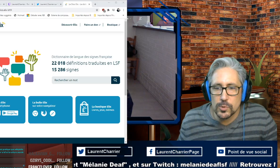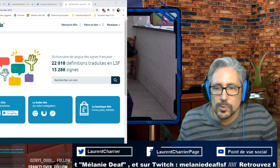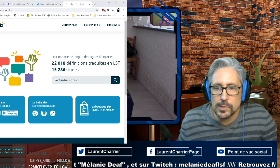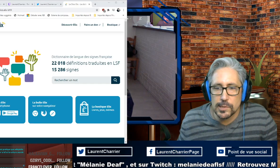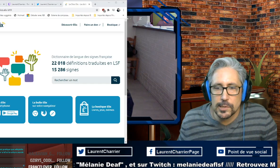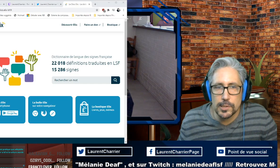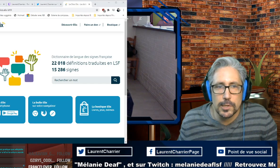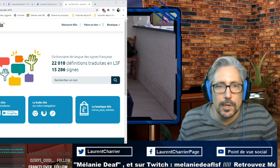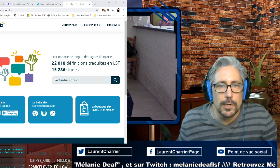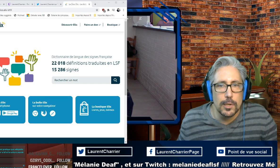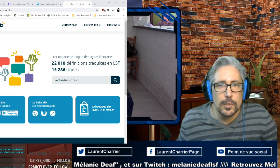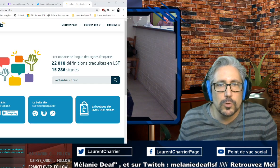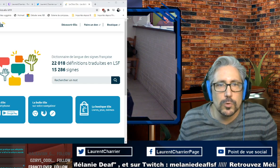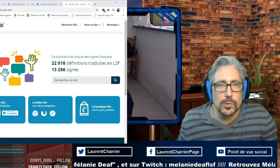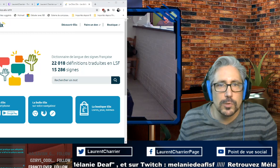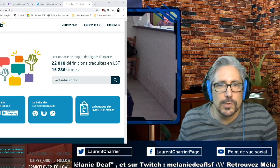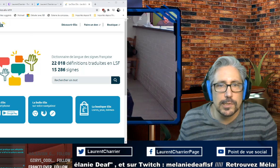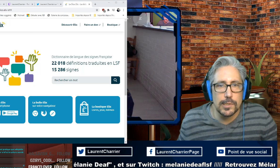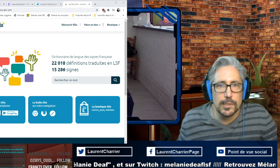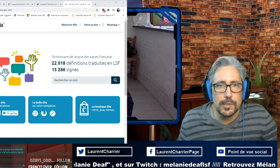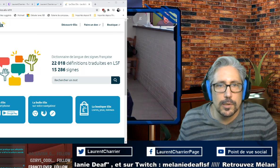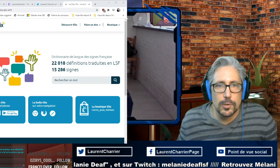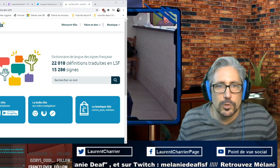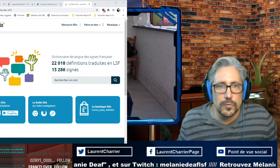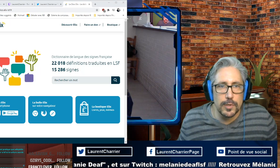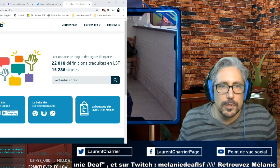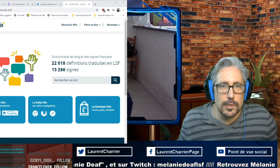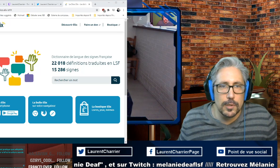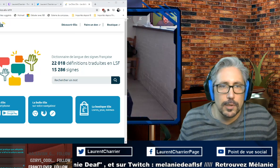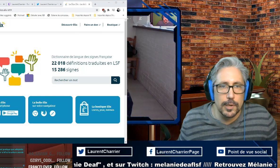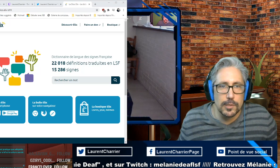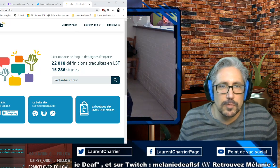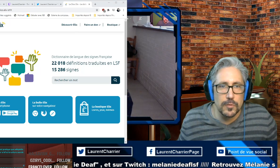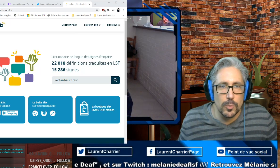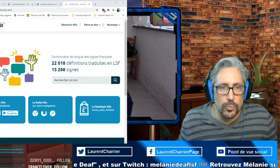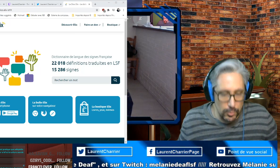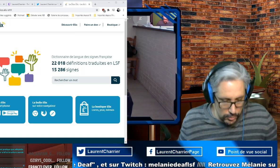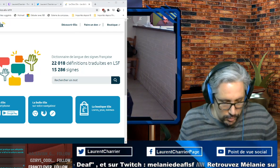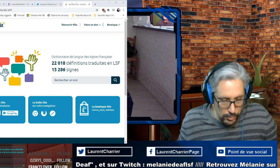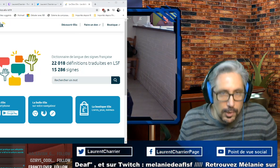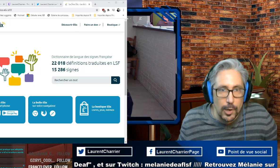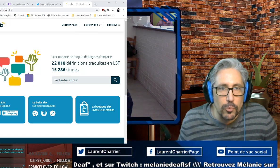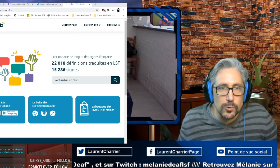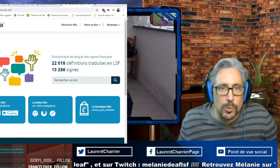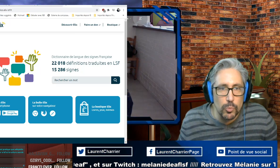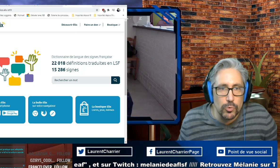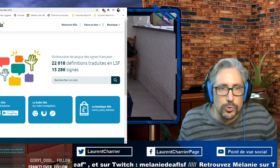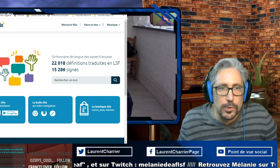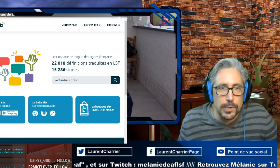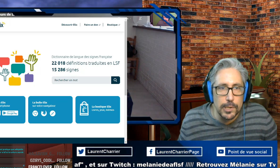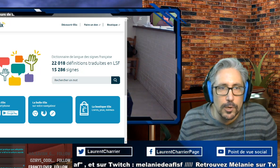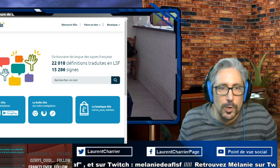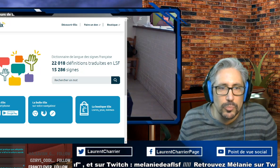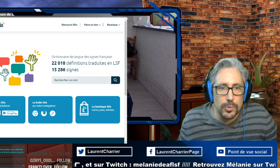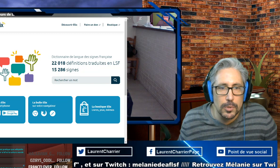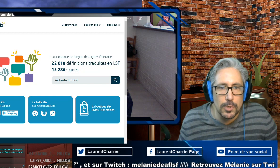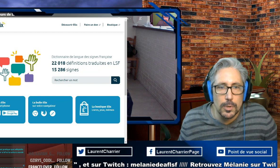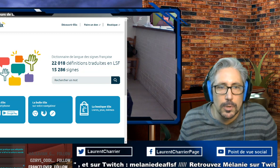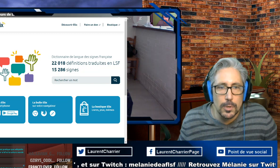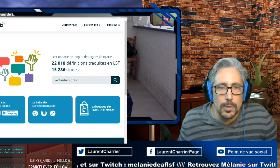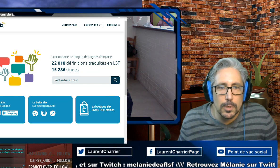hop, ceci. Donc ceci, je vais rectifier un peu le truc là, pour que ce soit un peu plus joli.